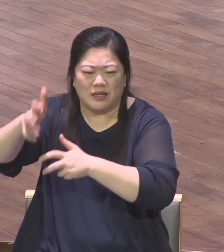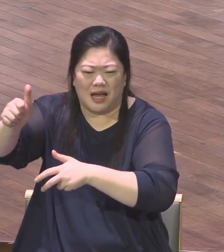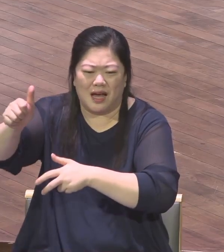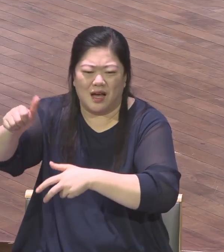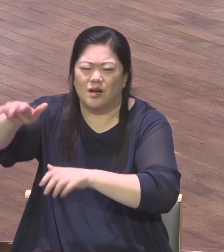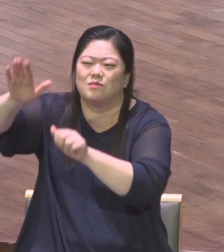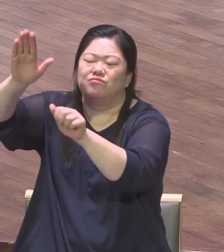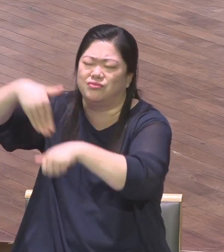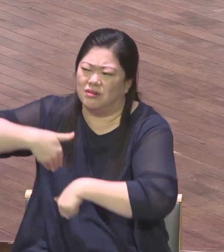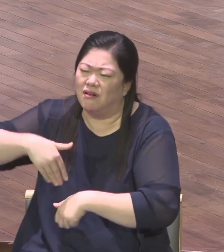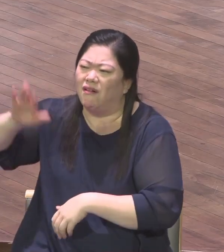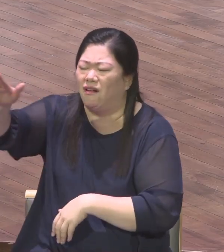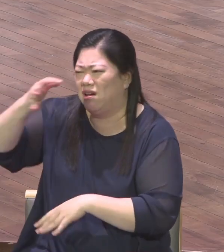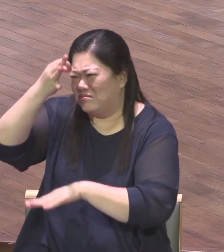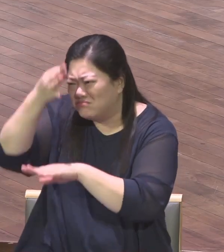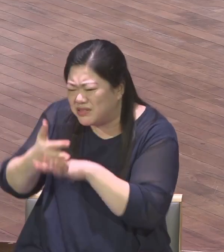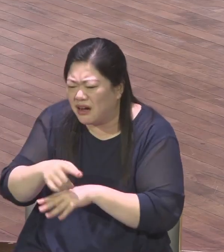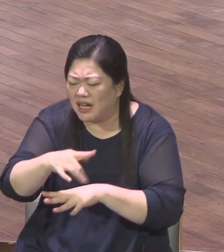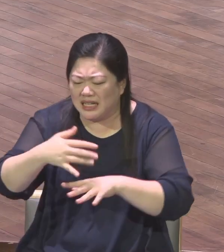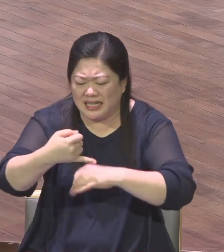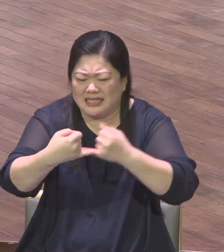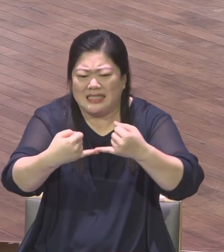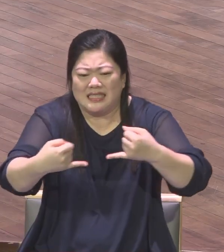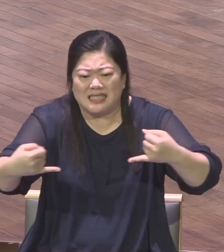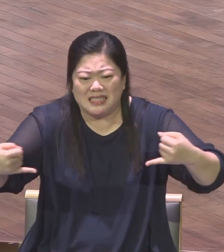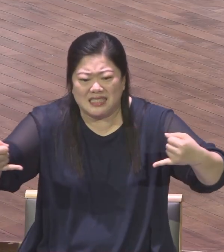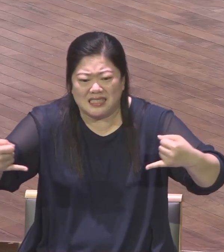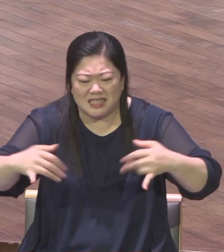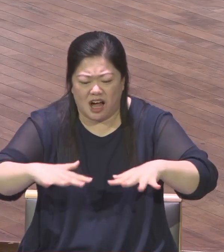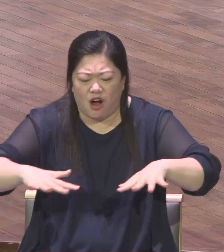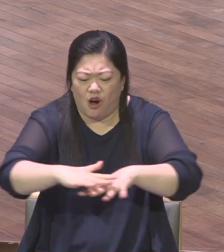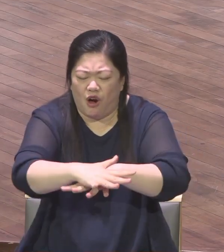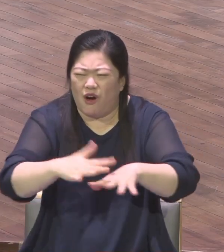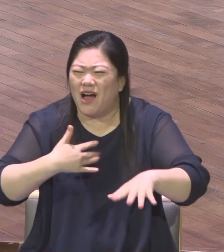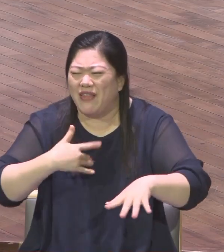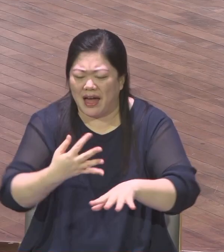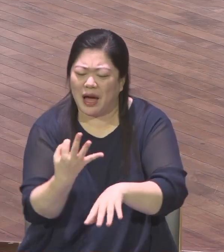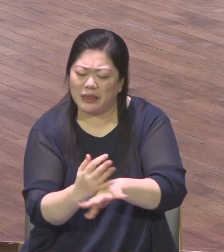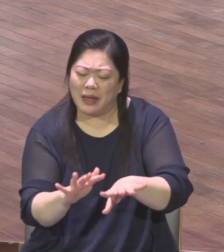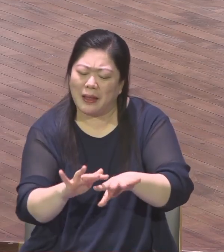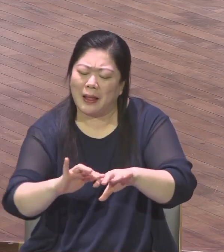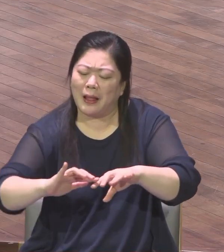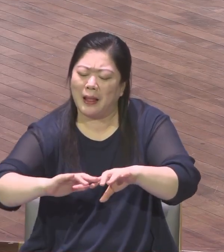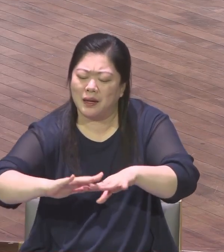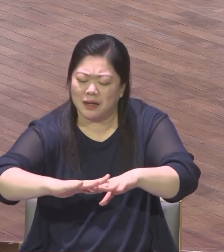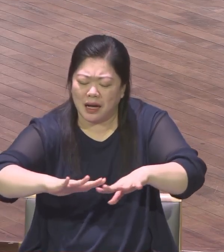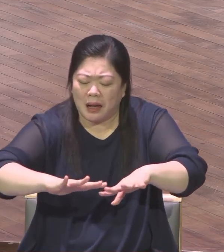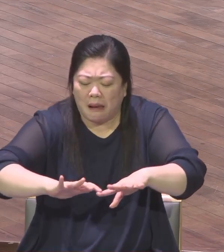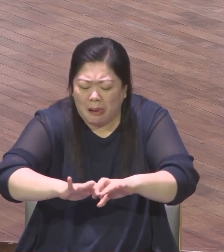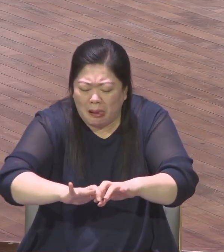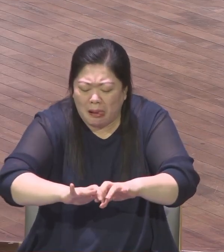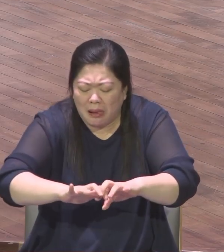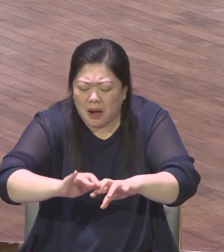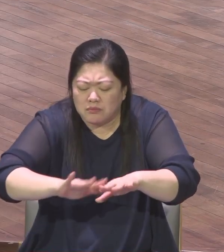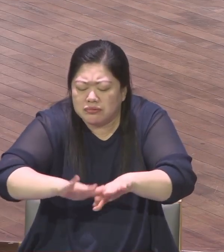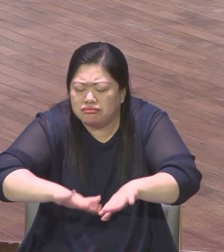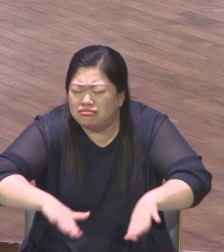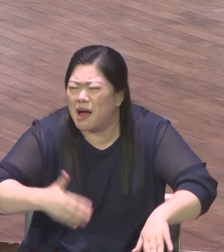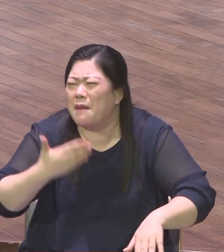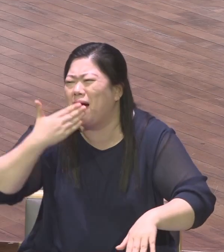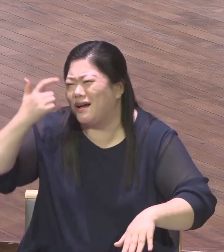그러니까 공장장이 와서 보더니 왜 이것을 적시로